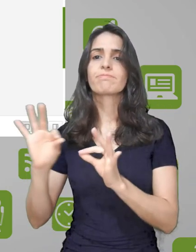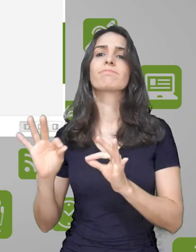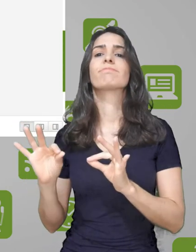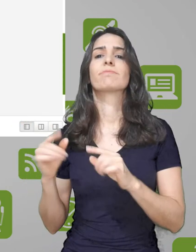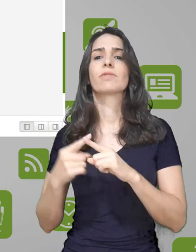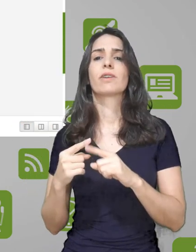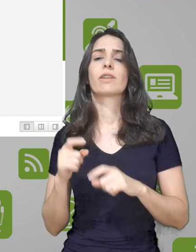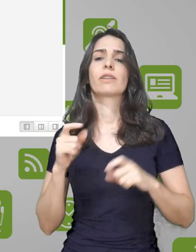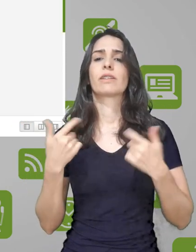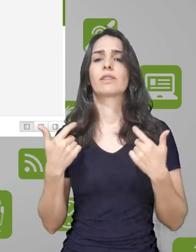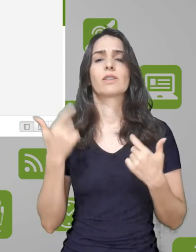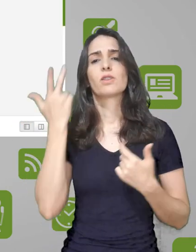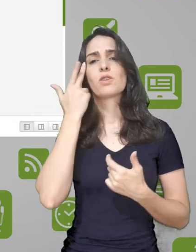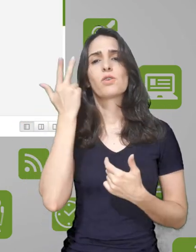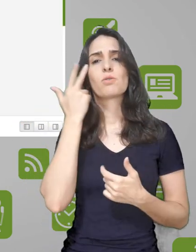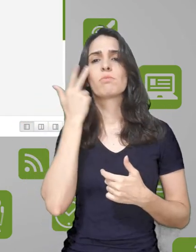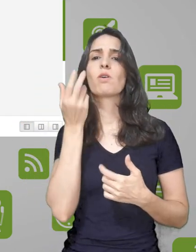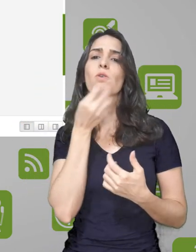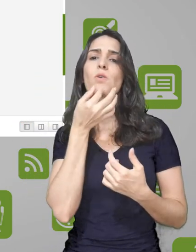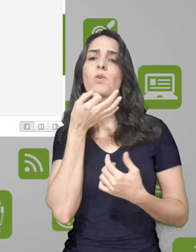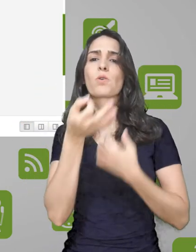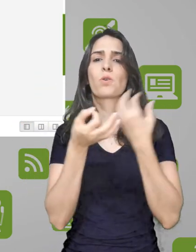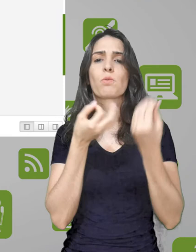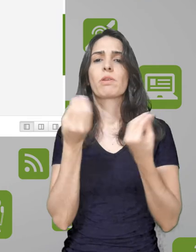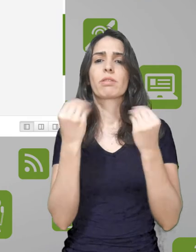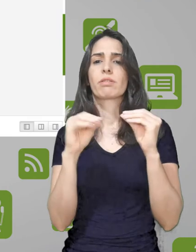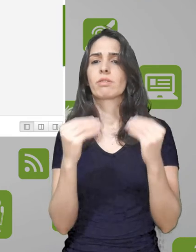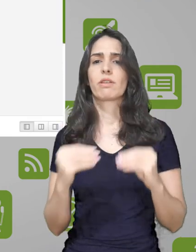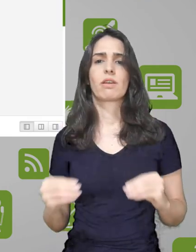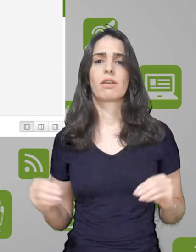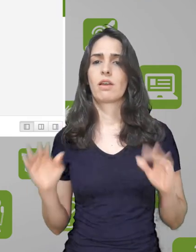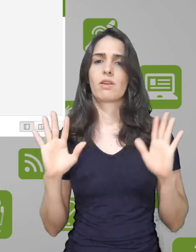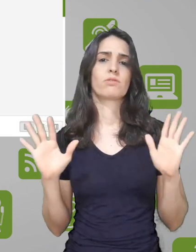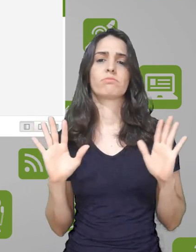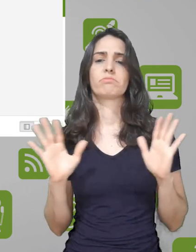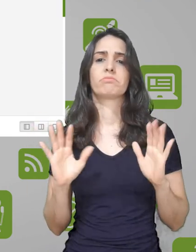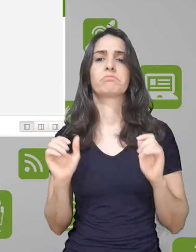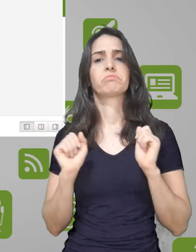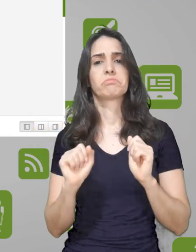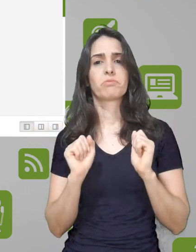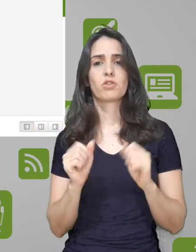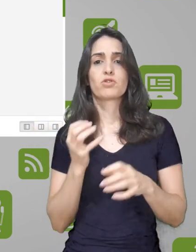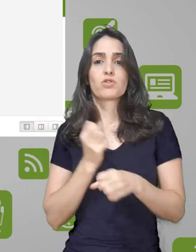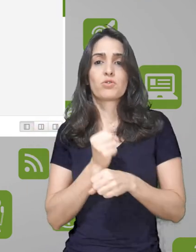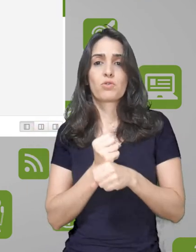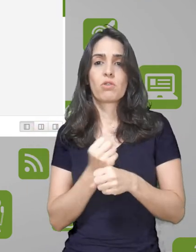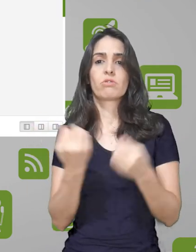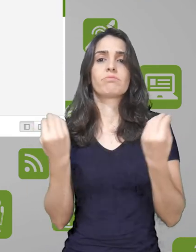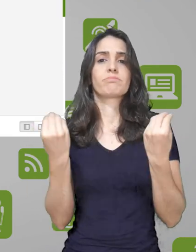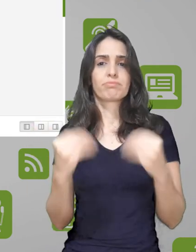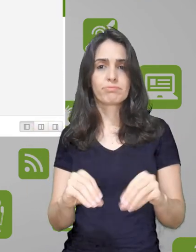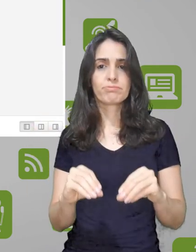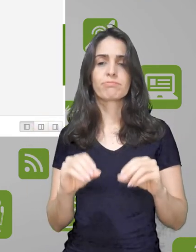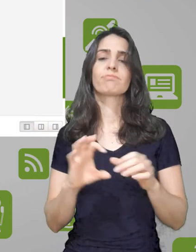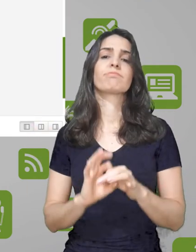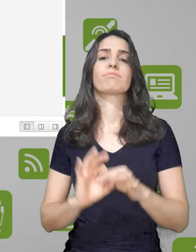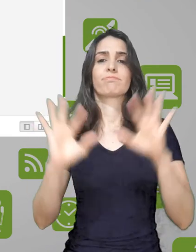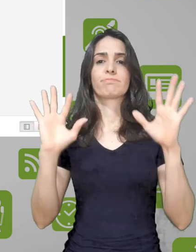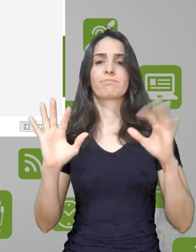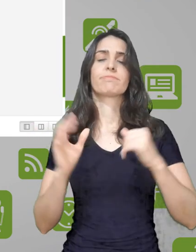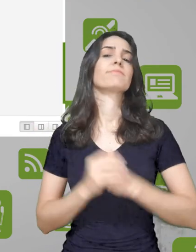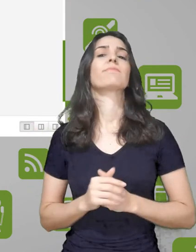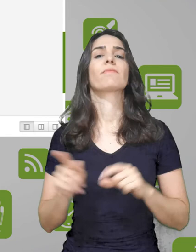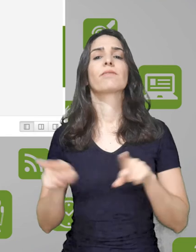né e vira aqui trabalhar normalmente com o comentário de feedback tá a nota que já já foi emitida